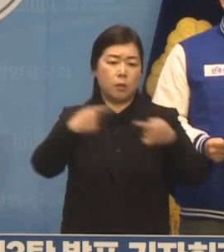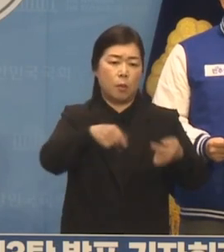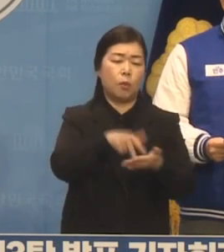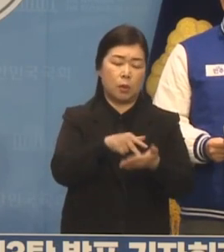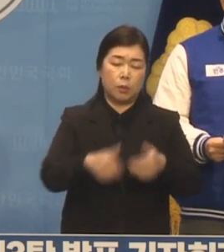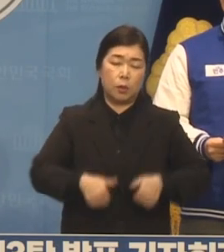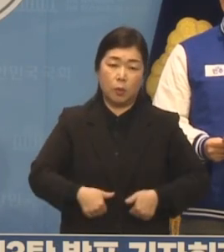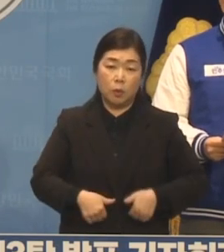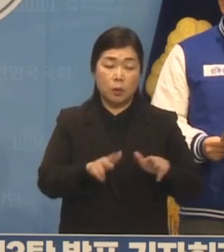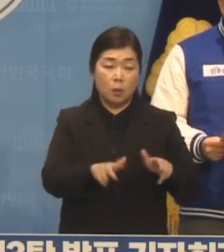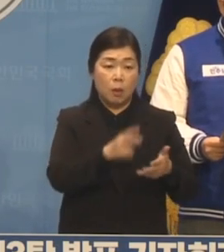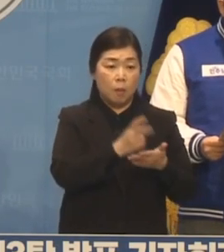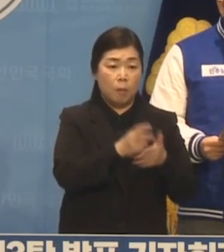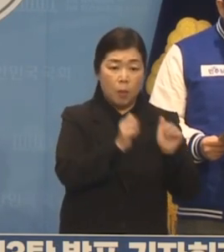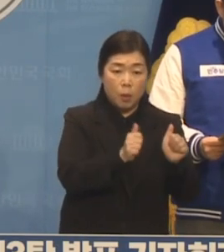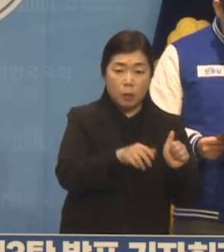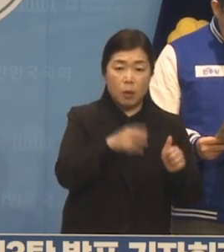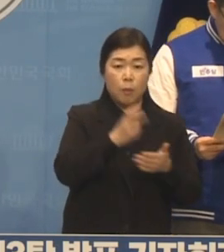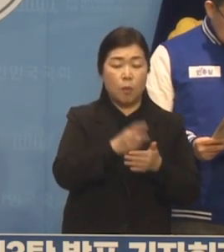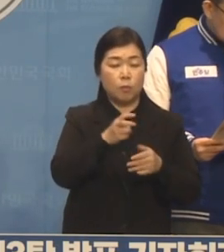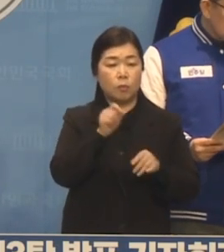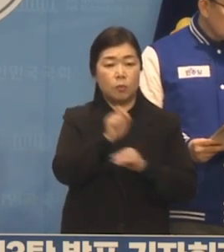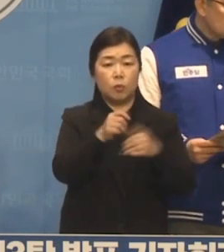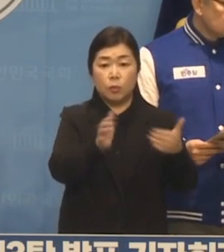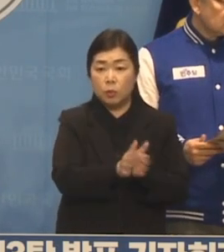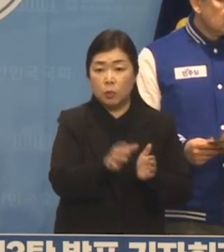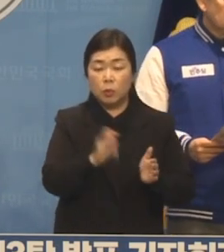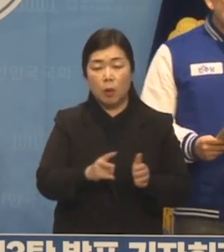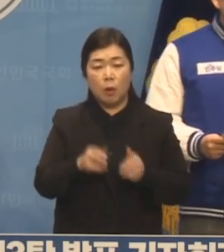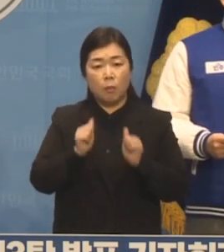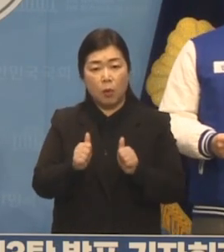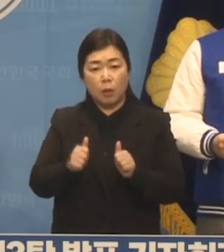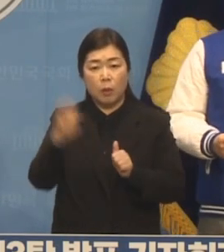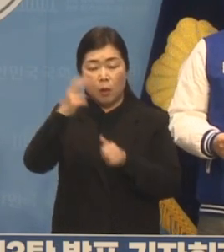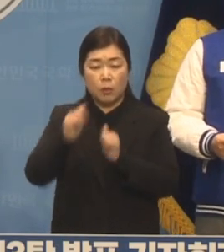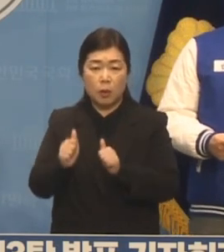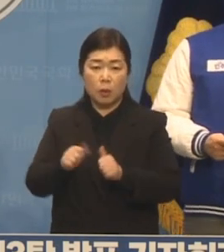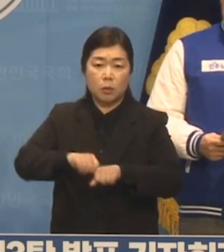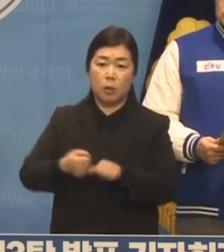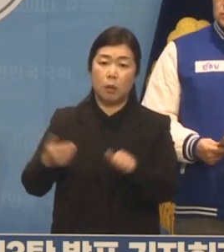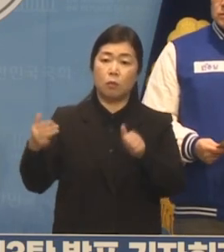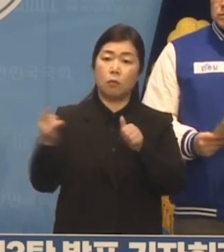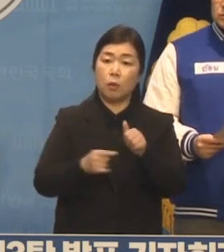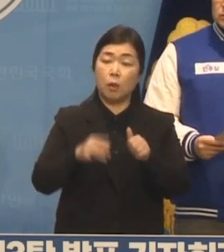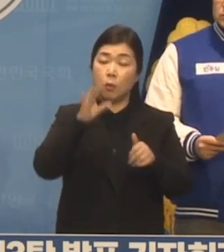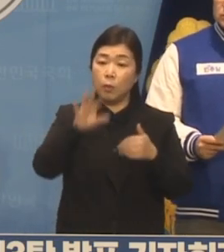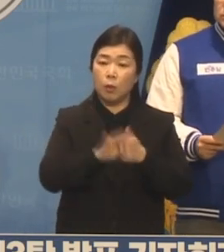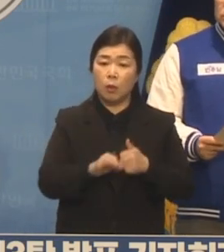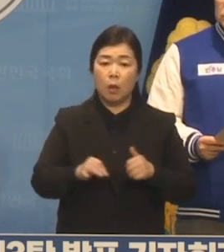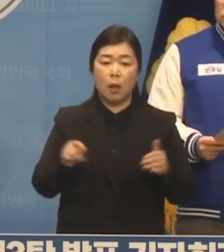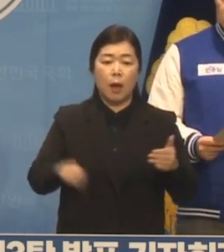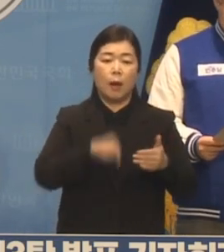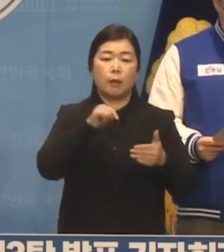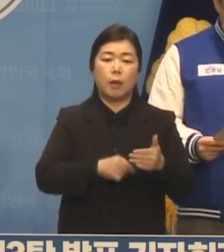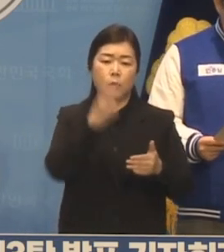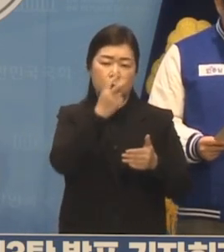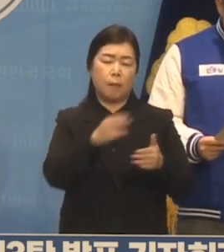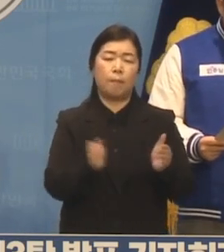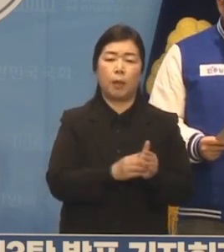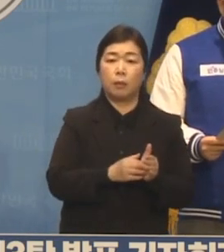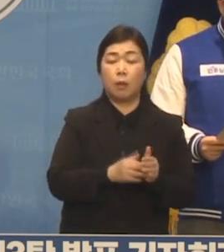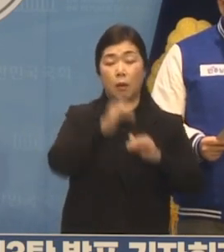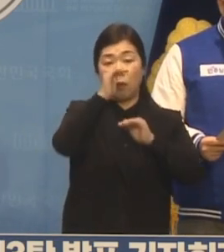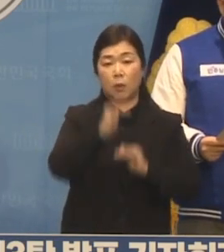법원과 법무부, 변호사회에서 진행되는 법관과 검사, 변호사 징계위원회는 기관 내에서 자체 조사를 거치고